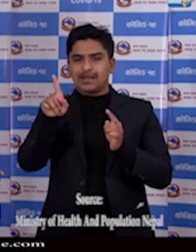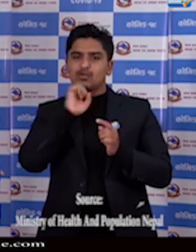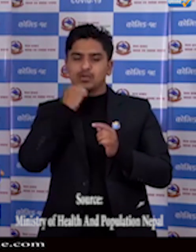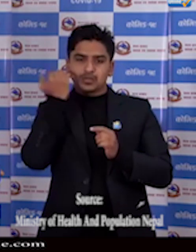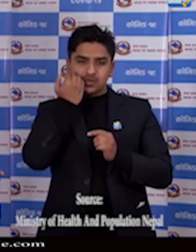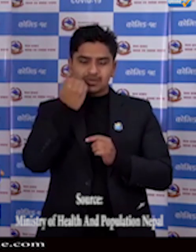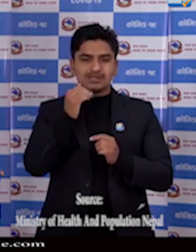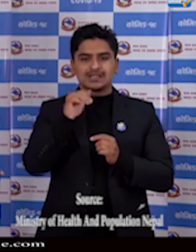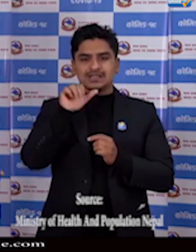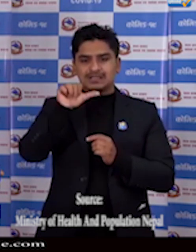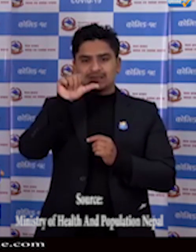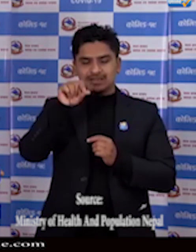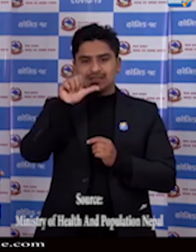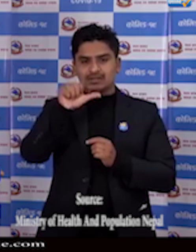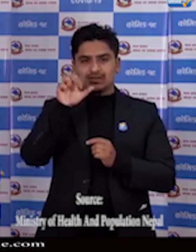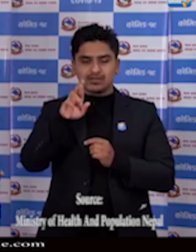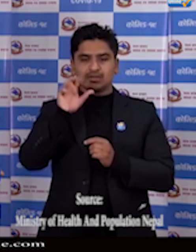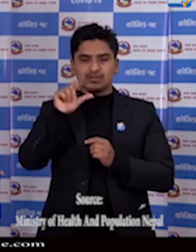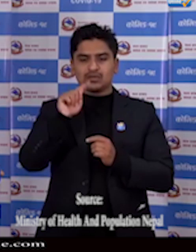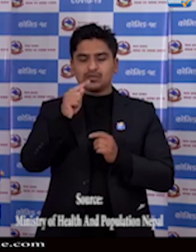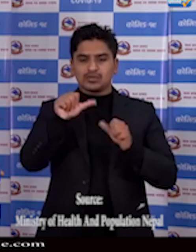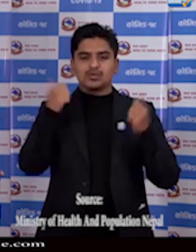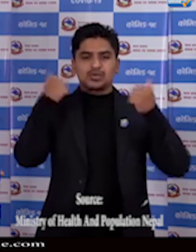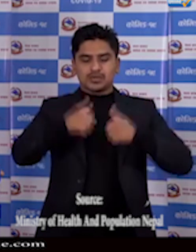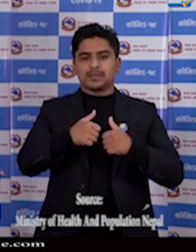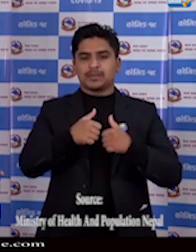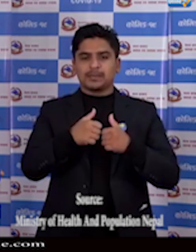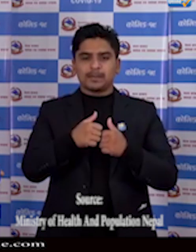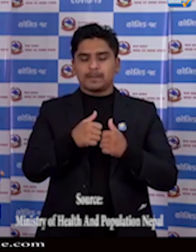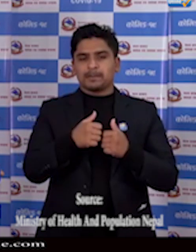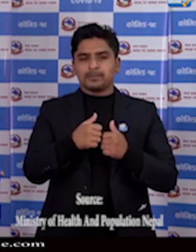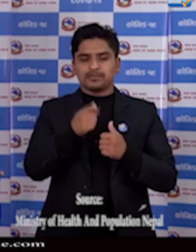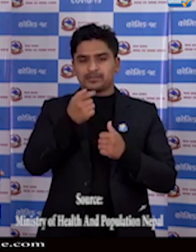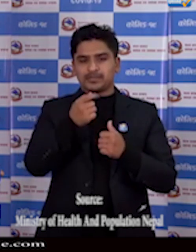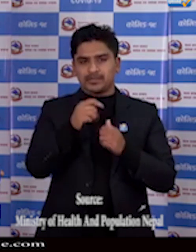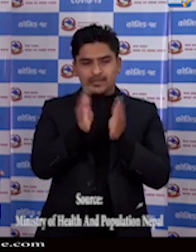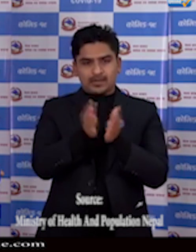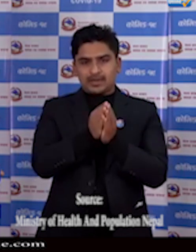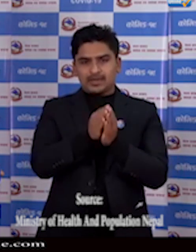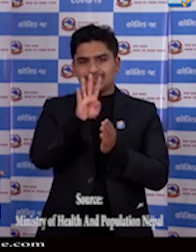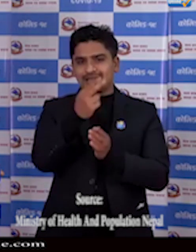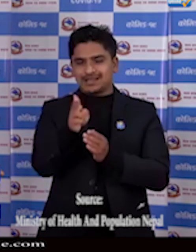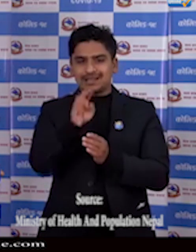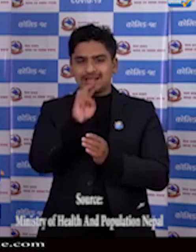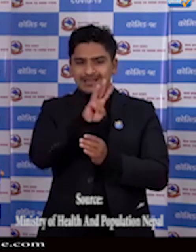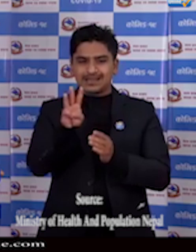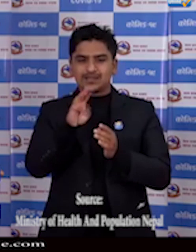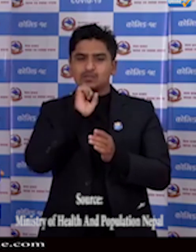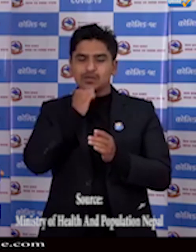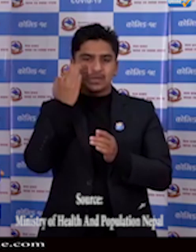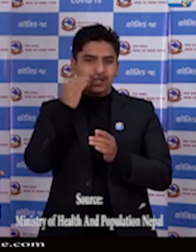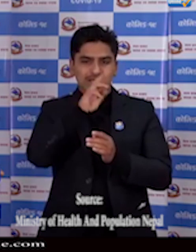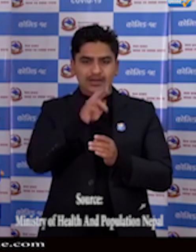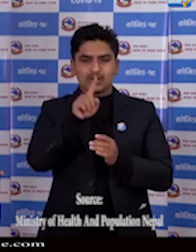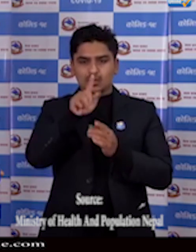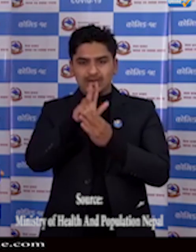त्यसै गरी जाजरकोट भेरीका भेरी नगरपालिका र बारेकोट गाउँपालिकाका गरेर 4 जना 33 वर्षीय 1 जना महिला